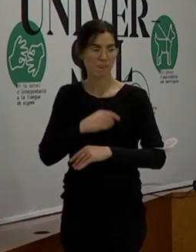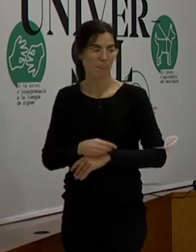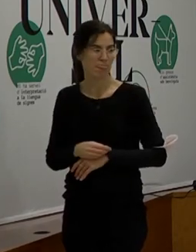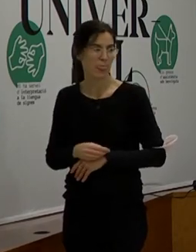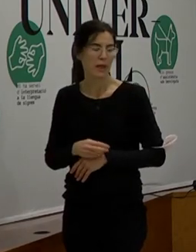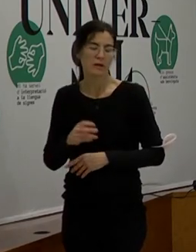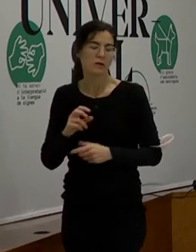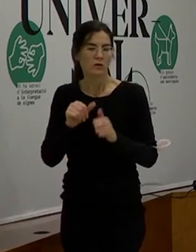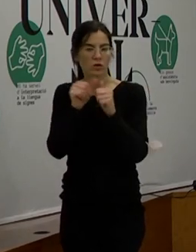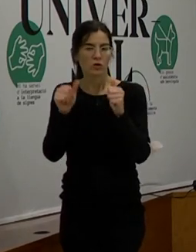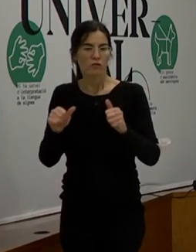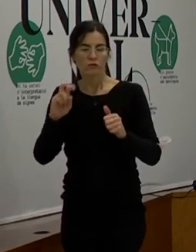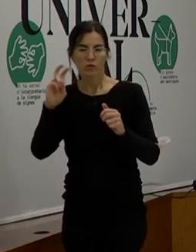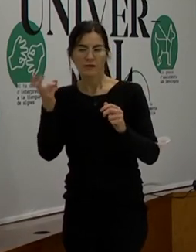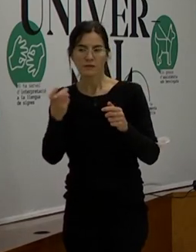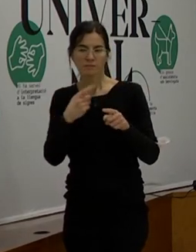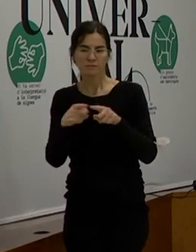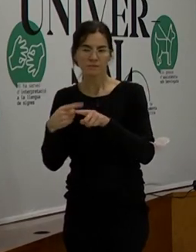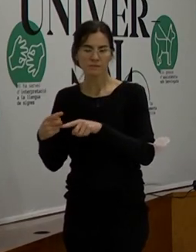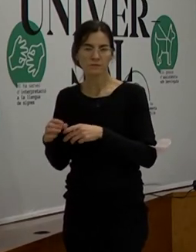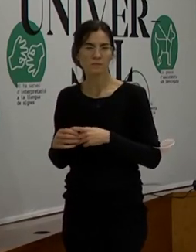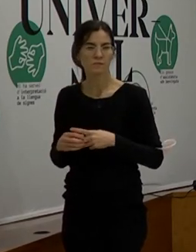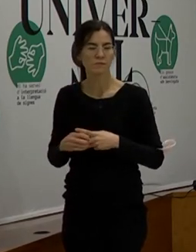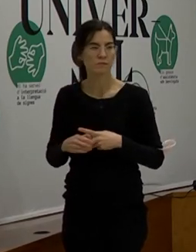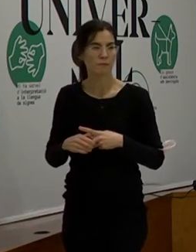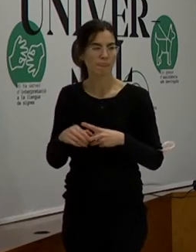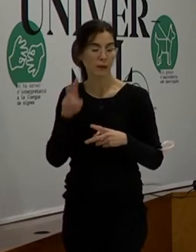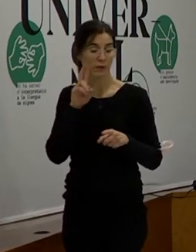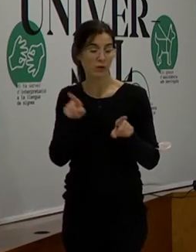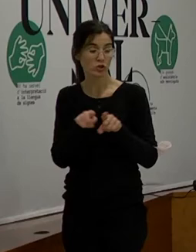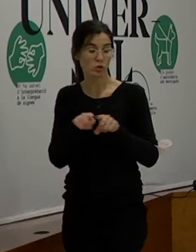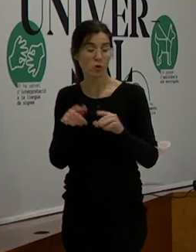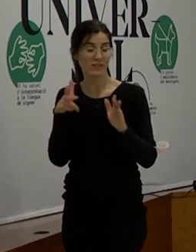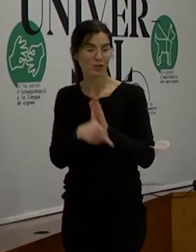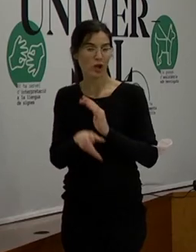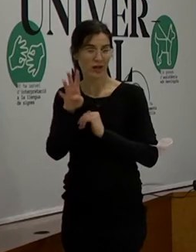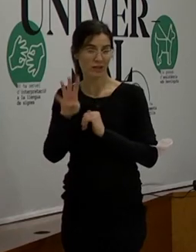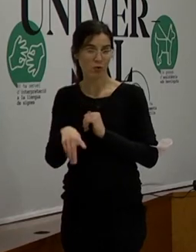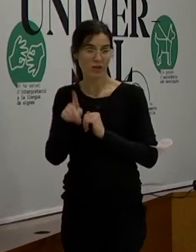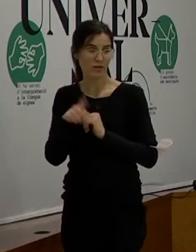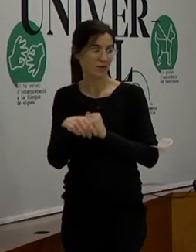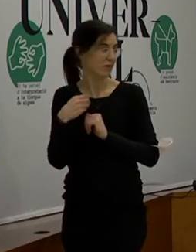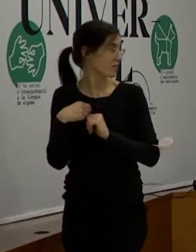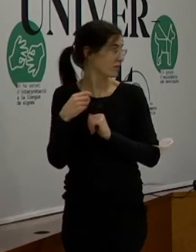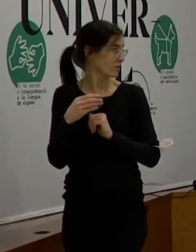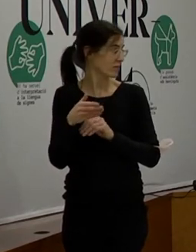diverses maneres. Fixeu-vos que estem fent una mica història de Catalunya. L'anterior,